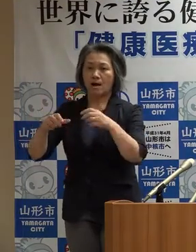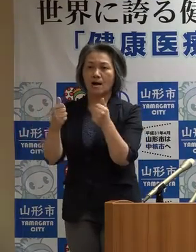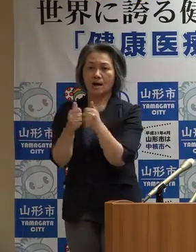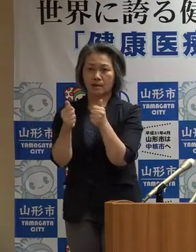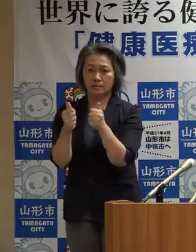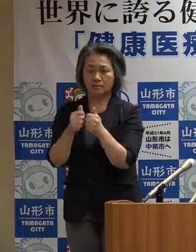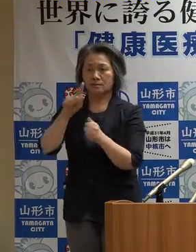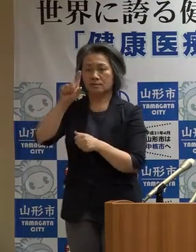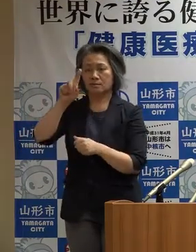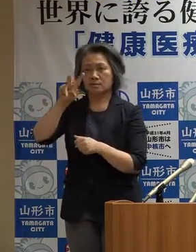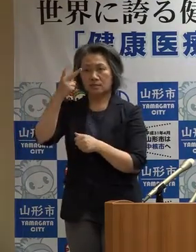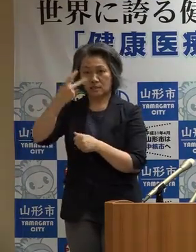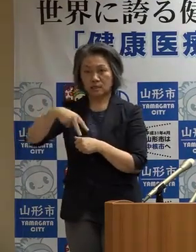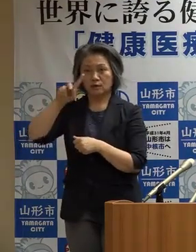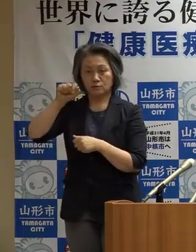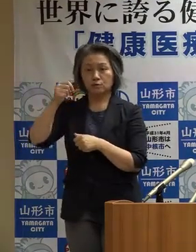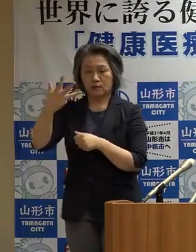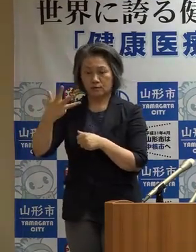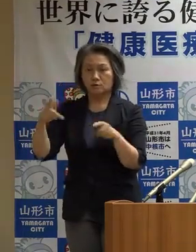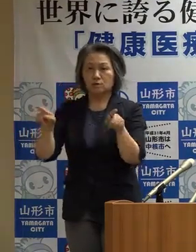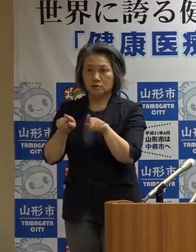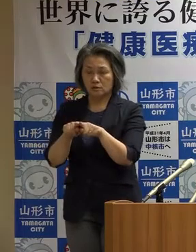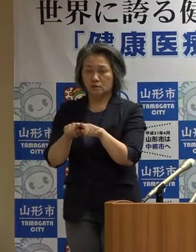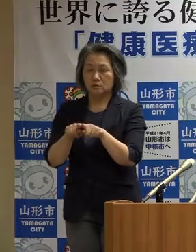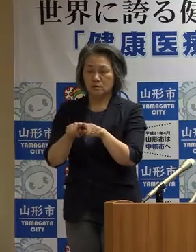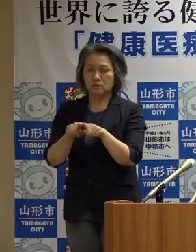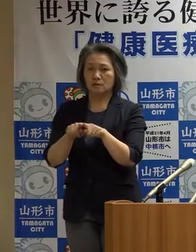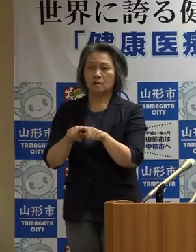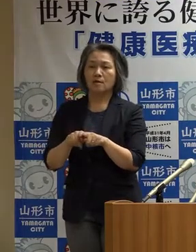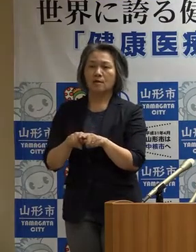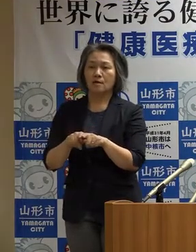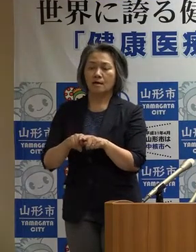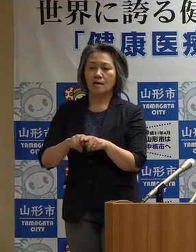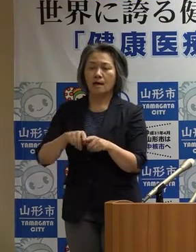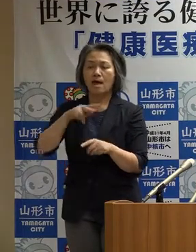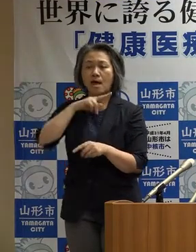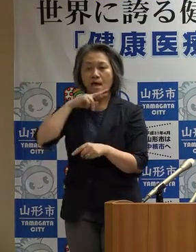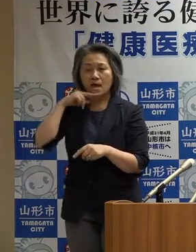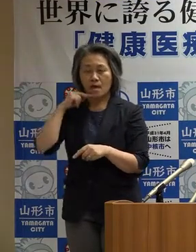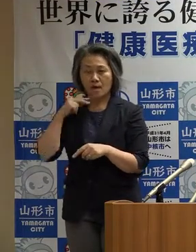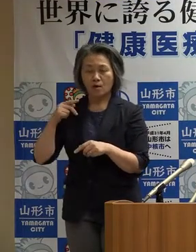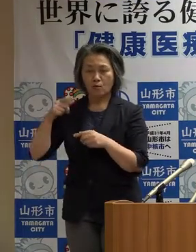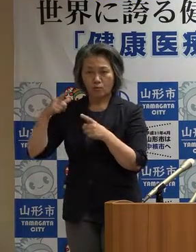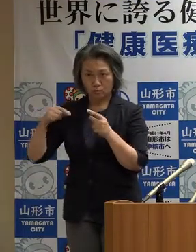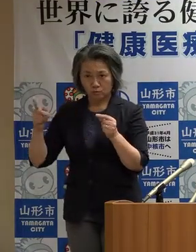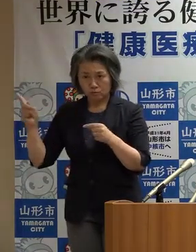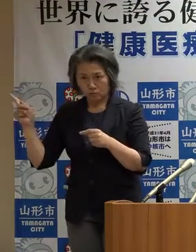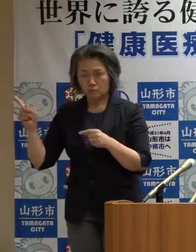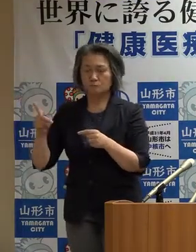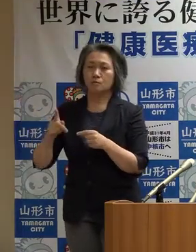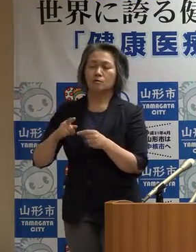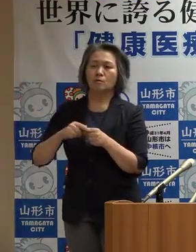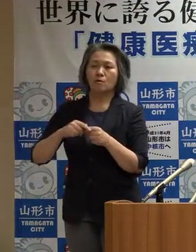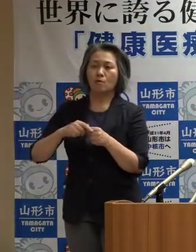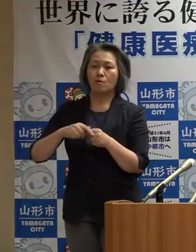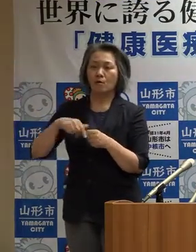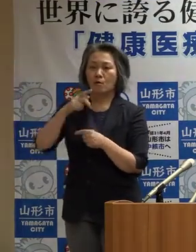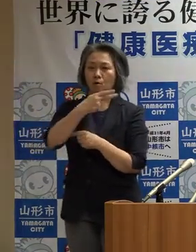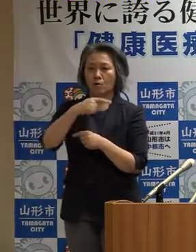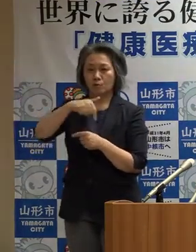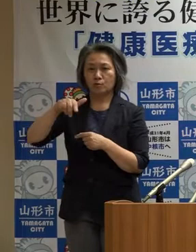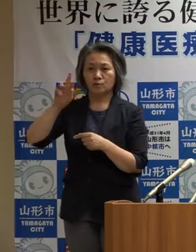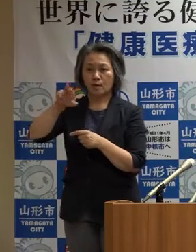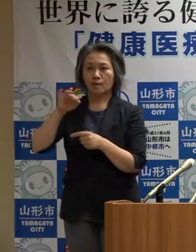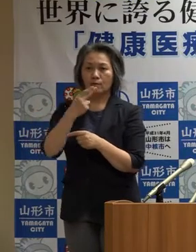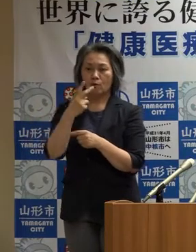し、映画都市として初めて加盟を果たした英国ブラッドフォード市と韓国釜山市よりパネリ